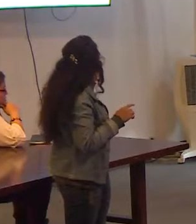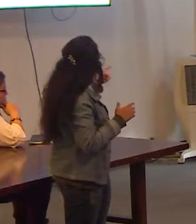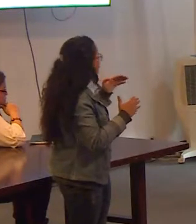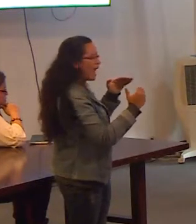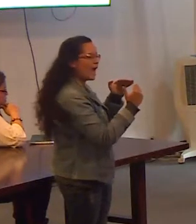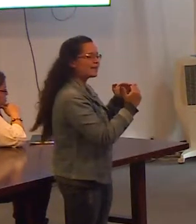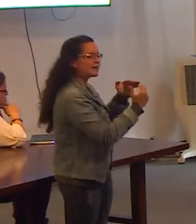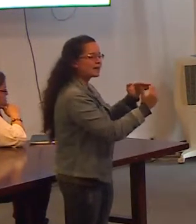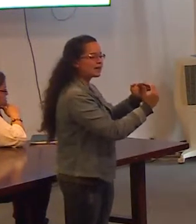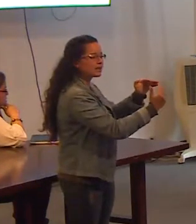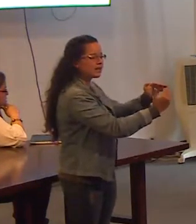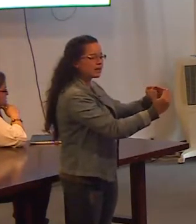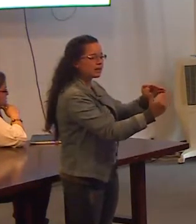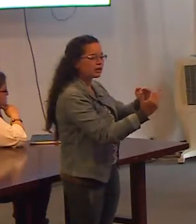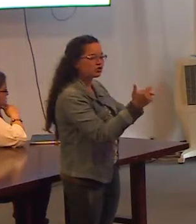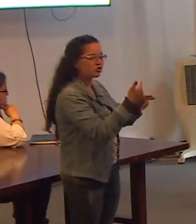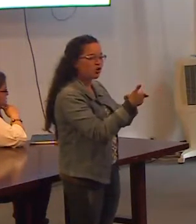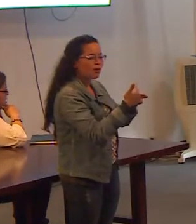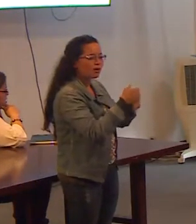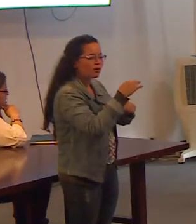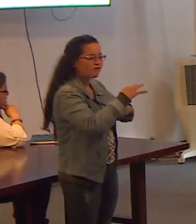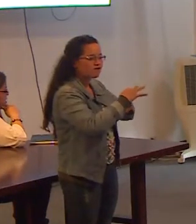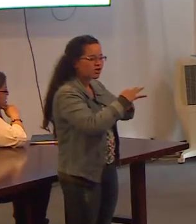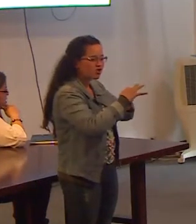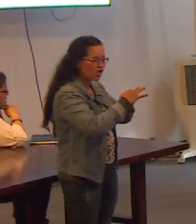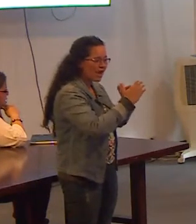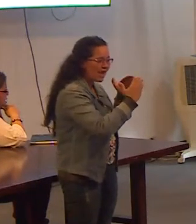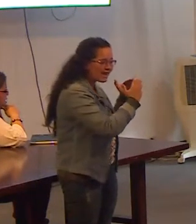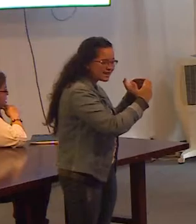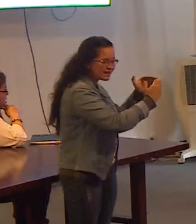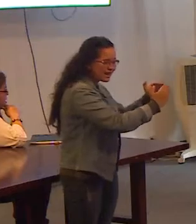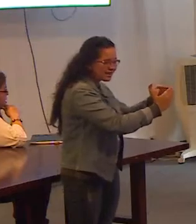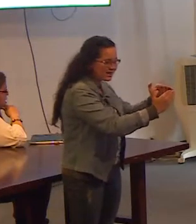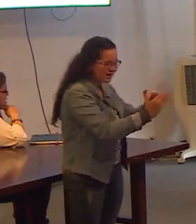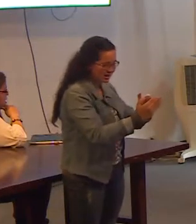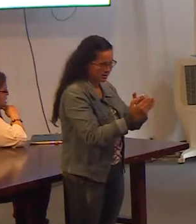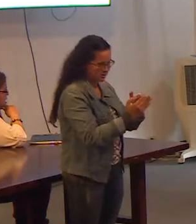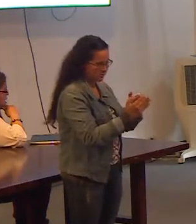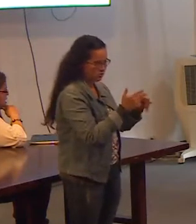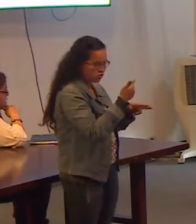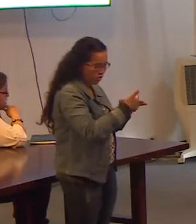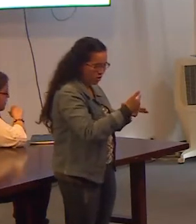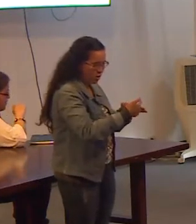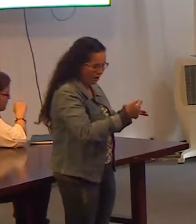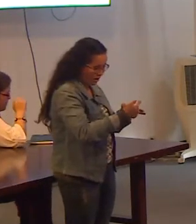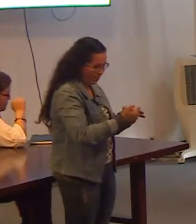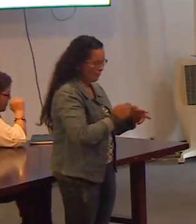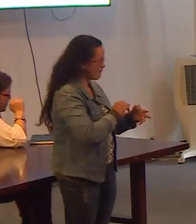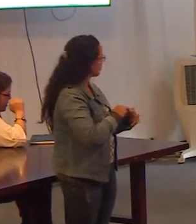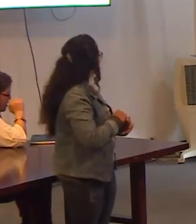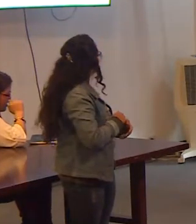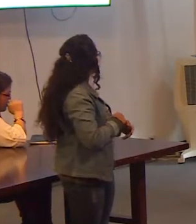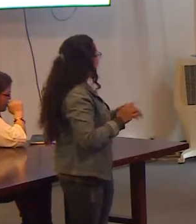términos logísticos no pudimos hacer nuestra intervención en la Casa Santa María. En la casa Juan Pablo contamos